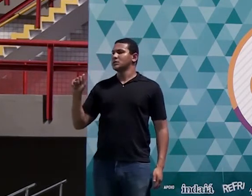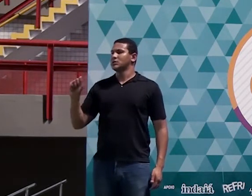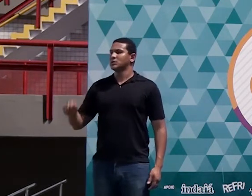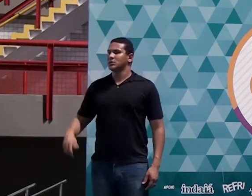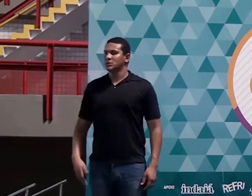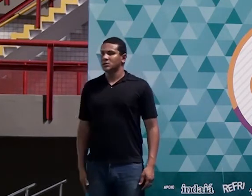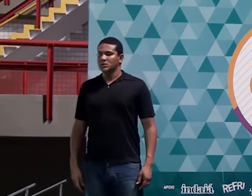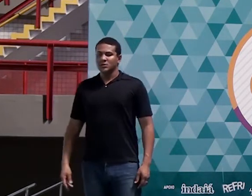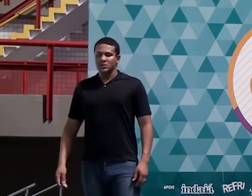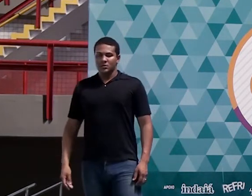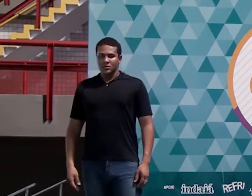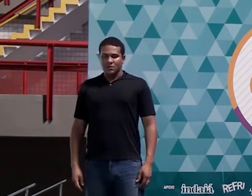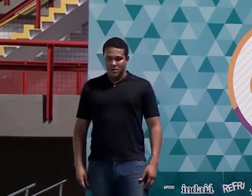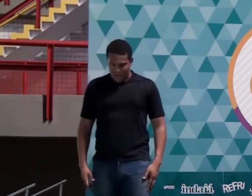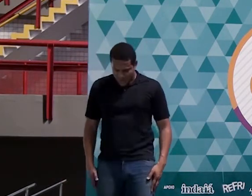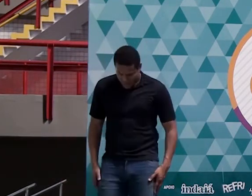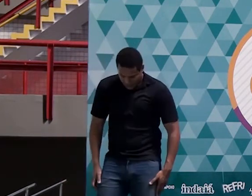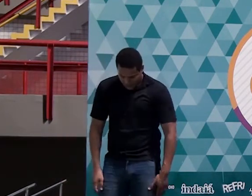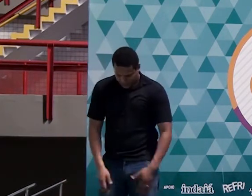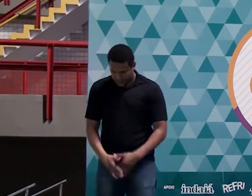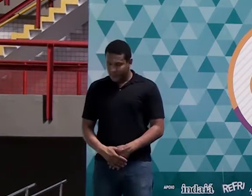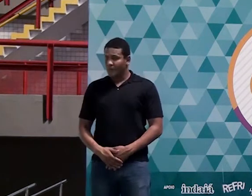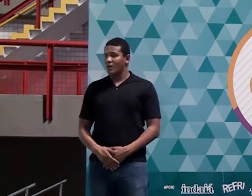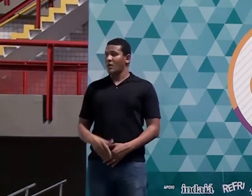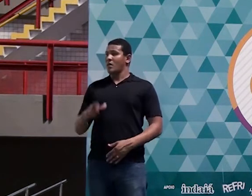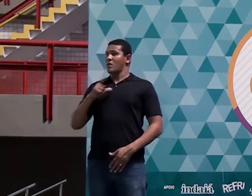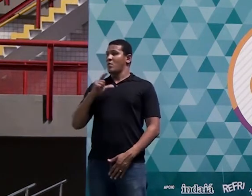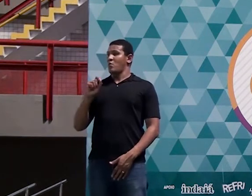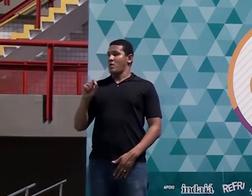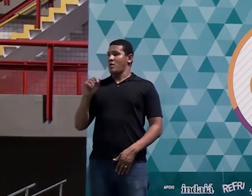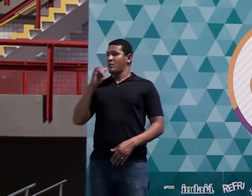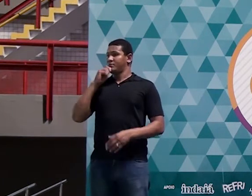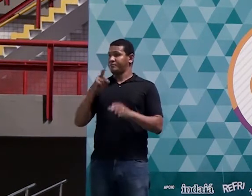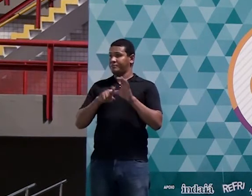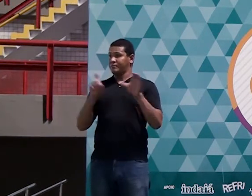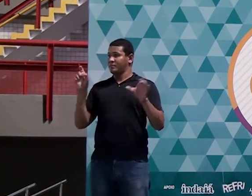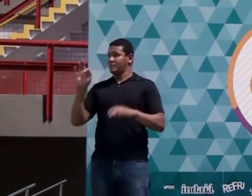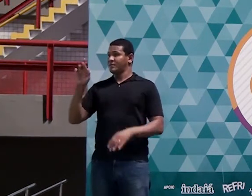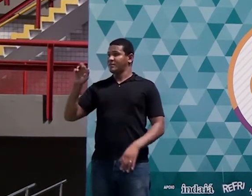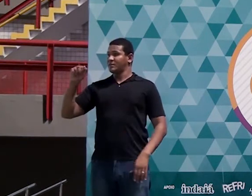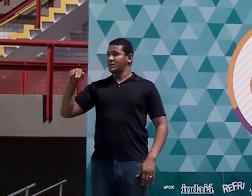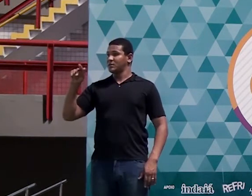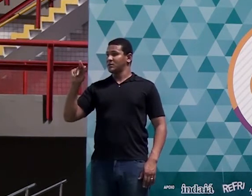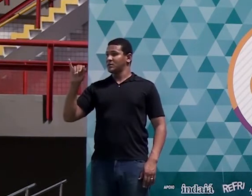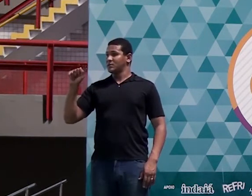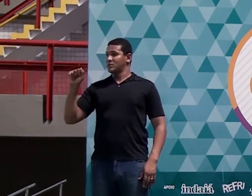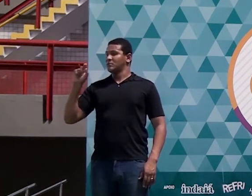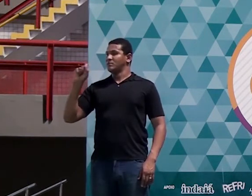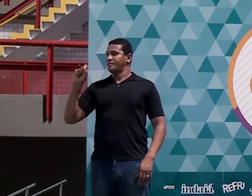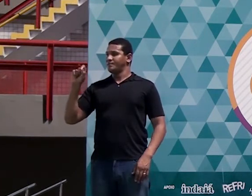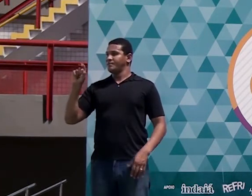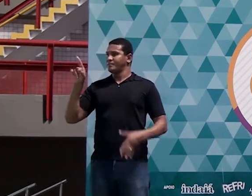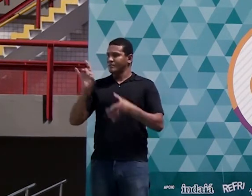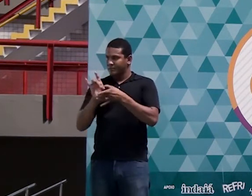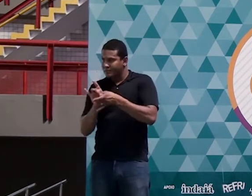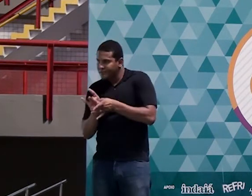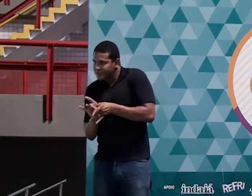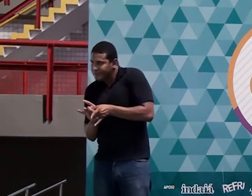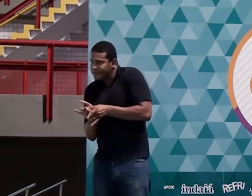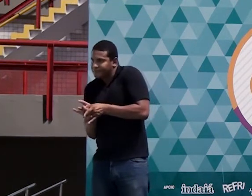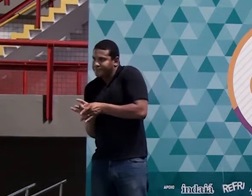aí, ó. Onde tem carta de franquia, bote uma seta, bota assim, ó.